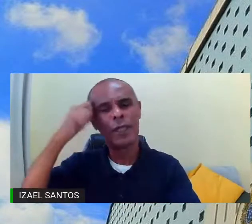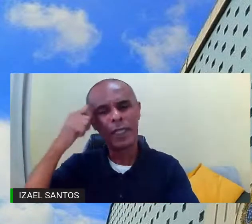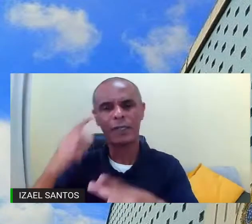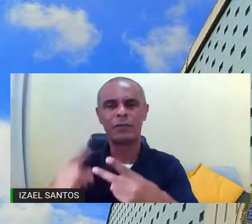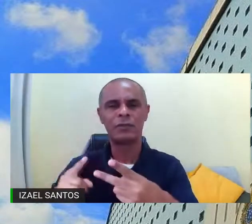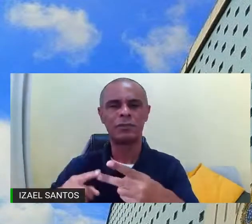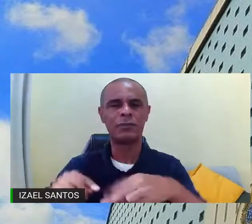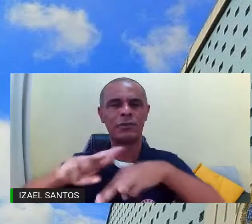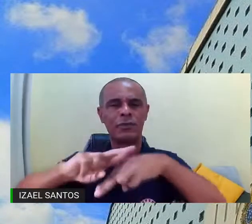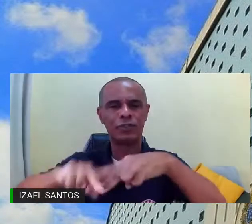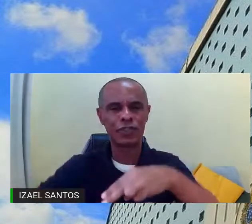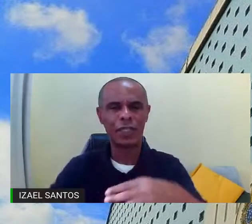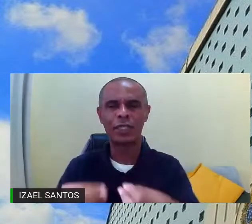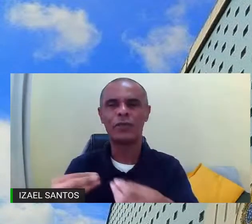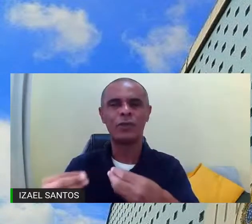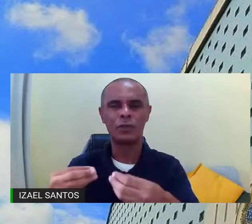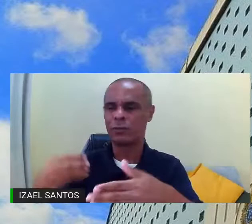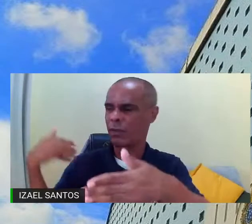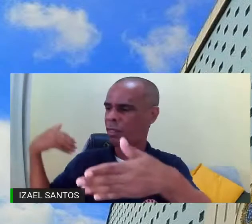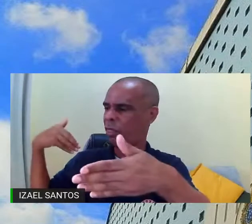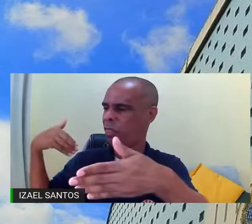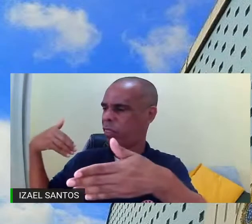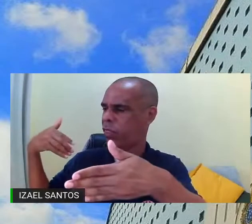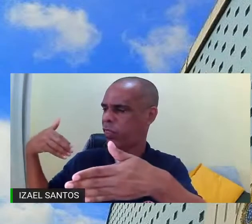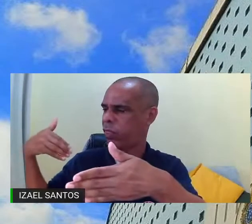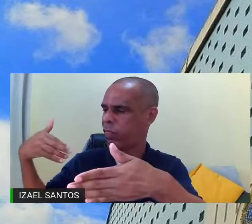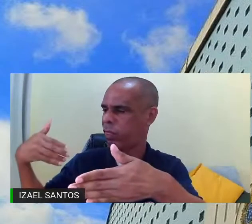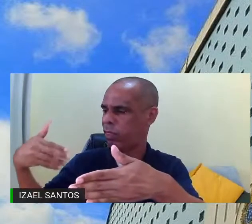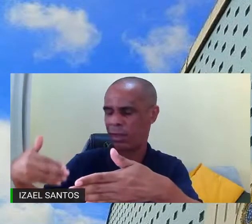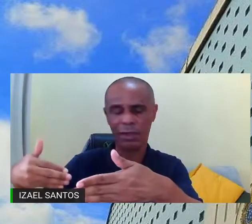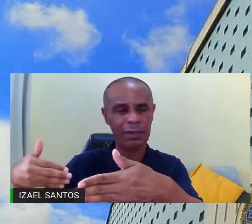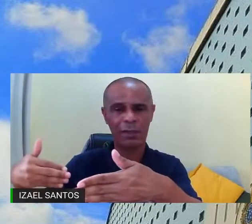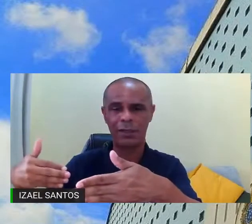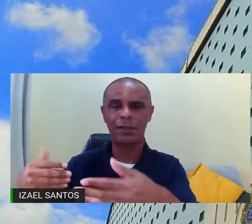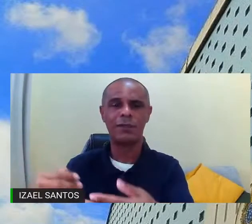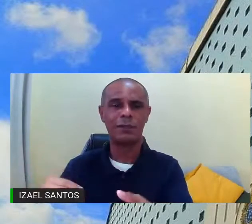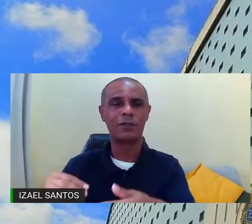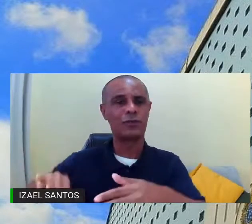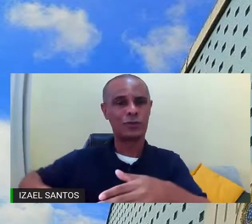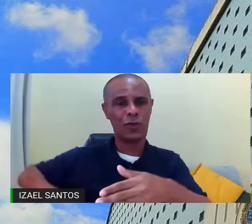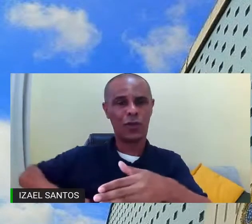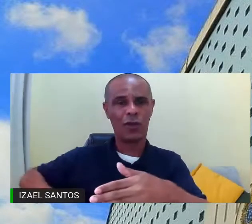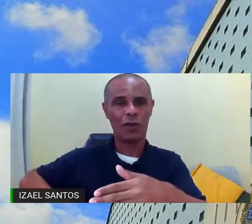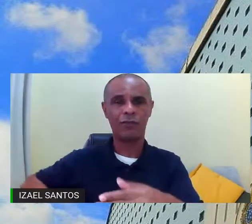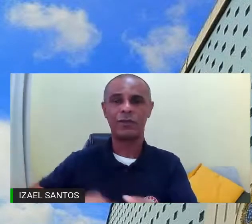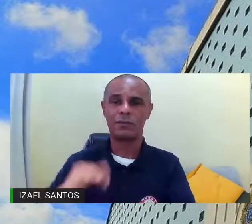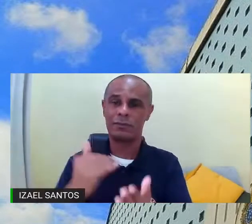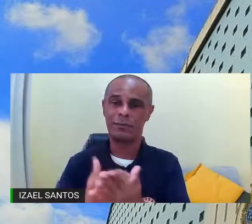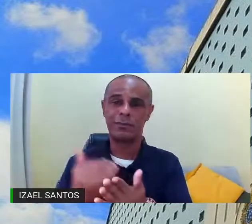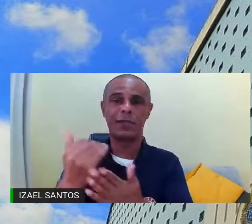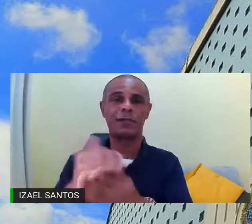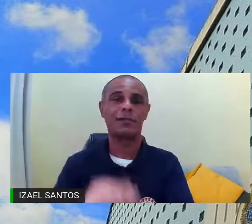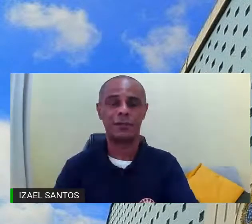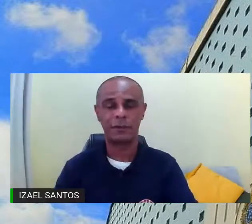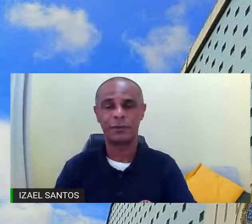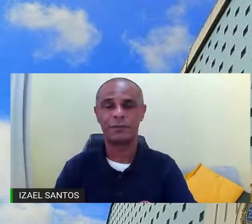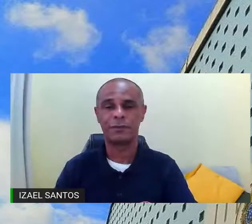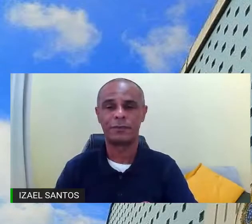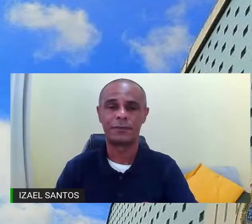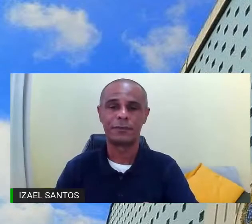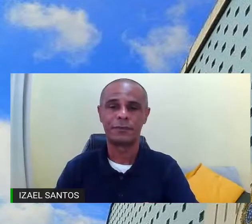gênero. Todos sabem disso, está todo dia na imprensa, concordemos ou não, as pessoas estão defendendo seus pontos de